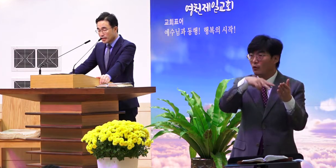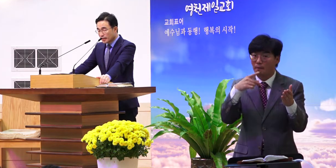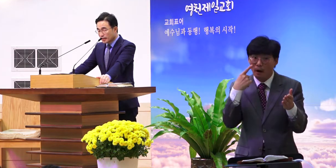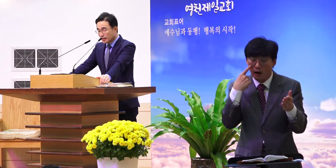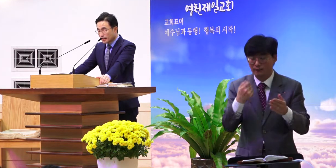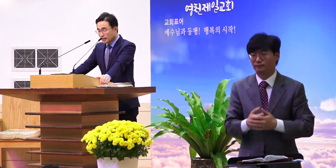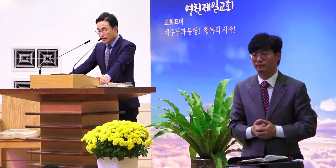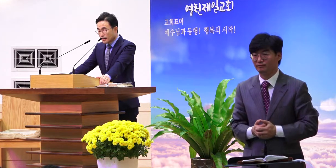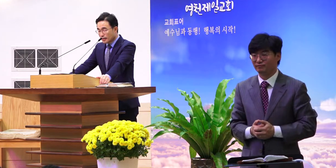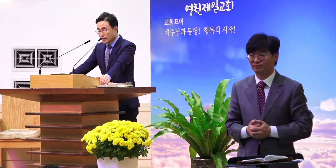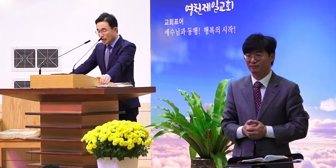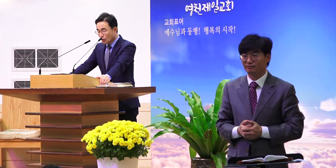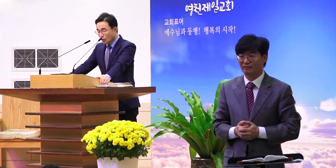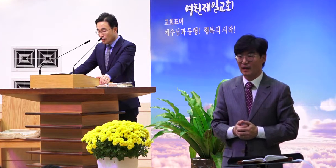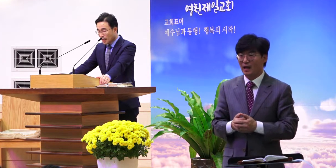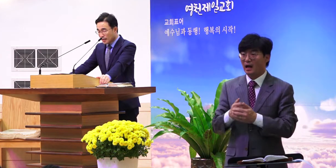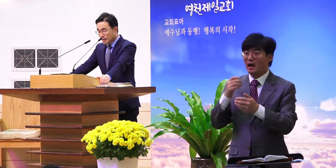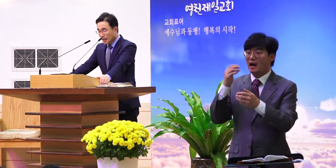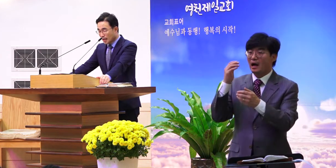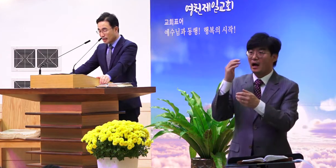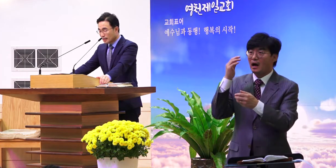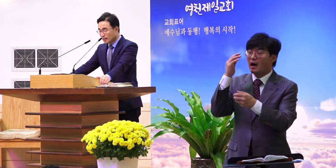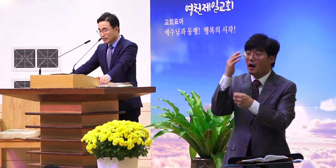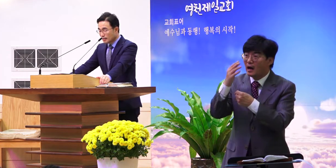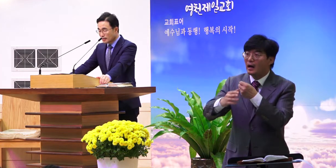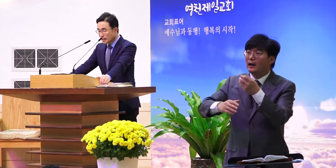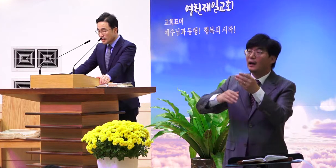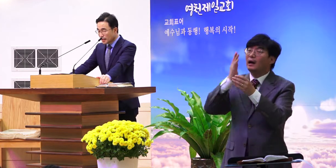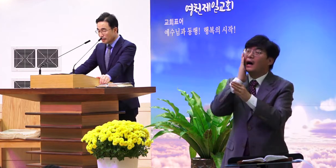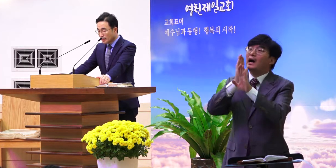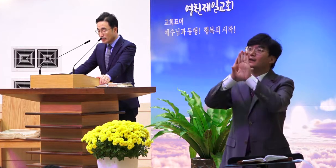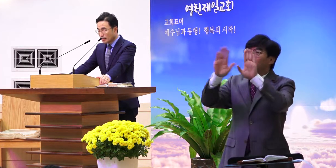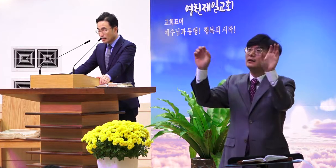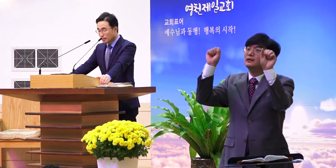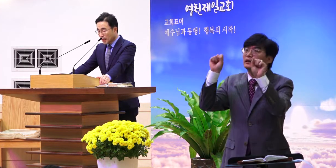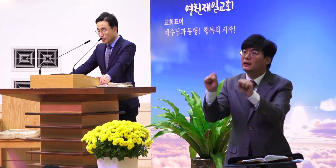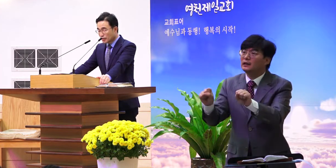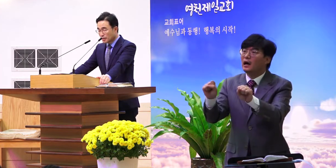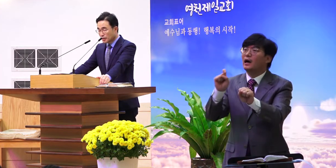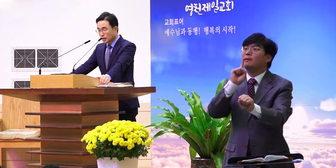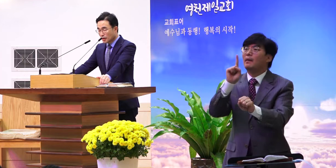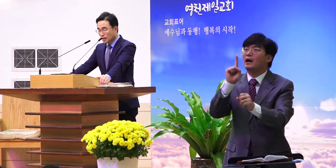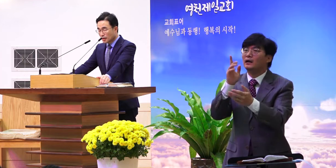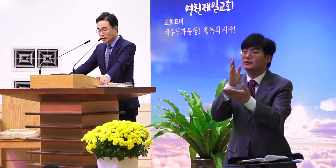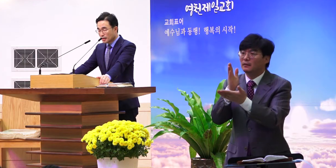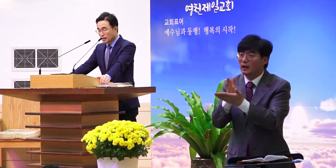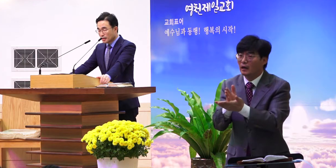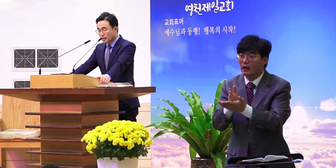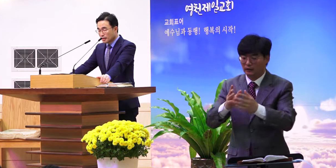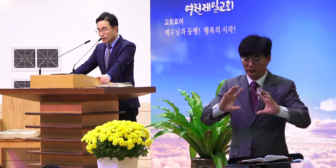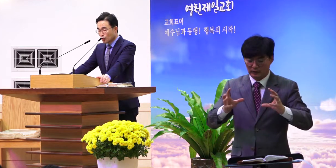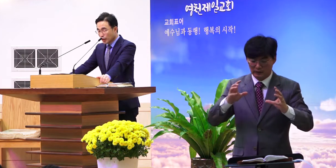하늘에 계신 이라고 말하지 말라. 세상 일에만 빠져 있으면서